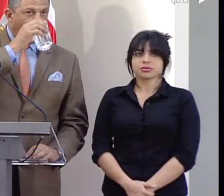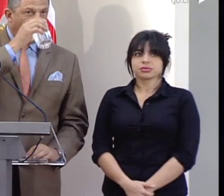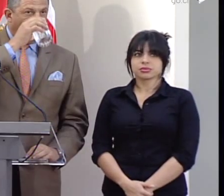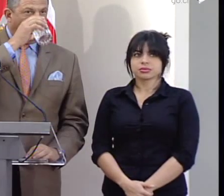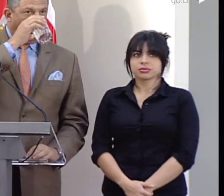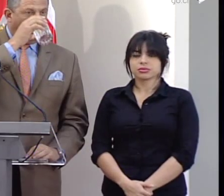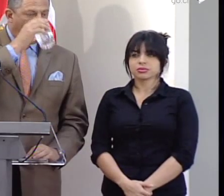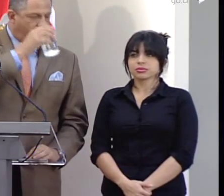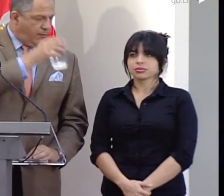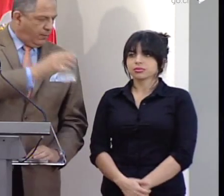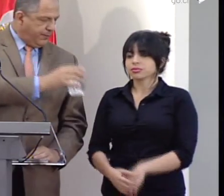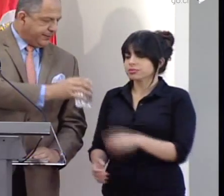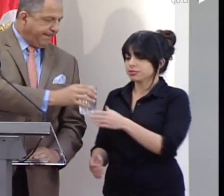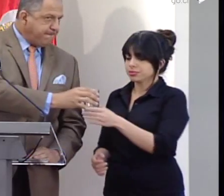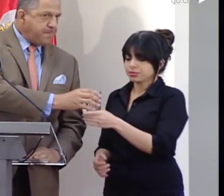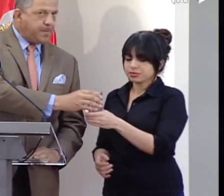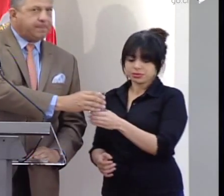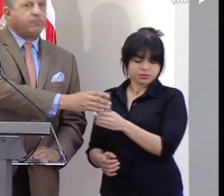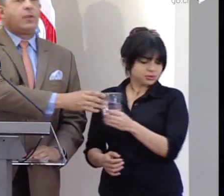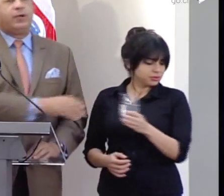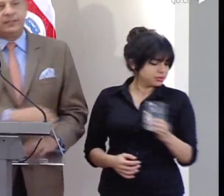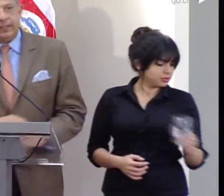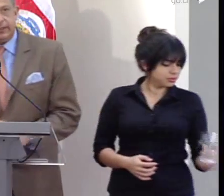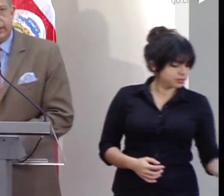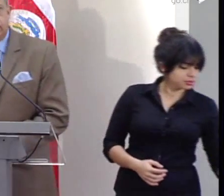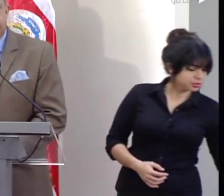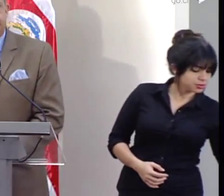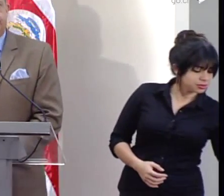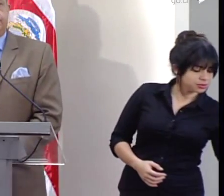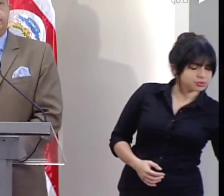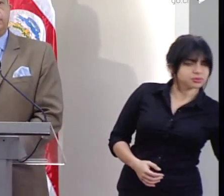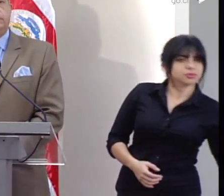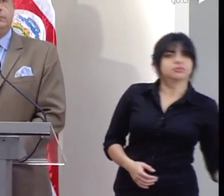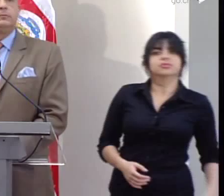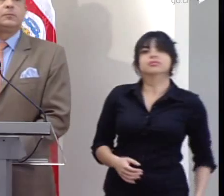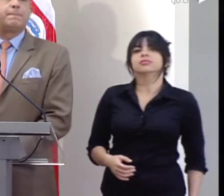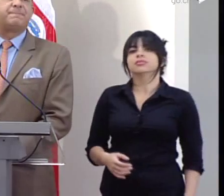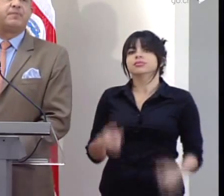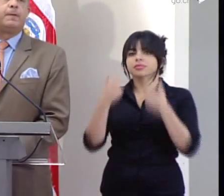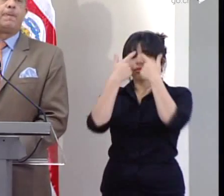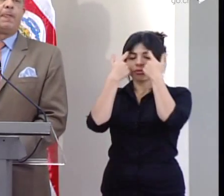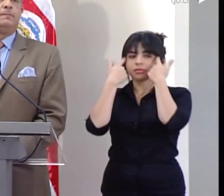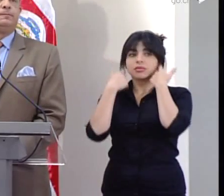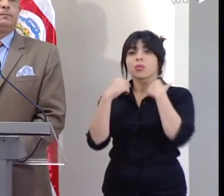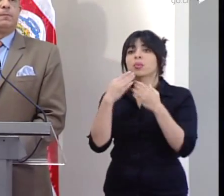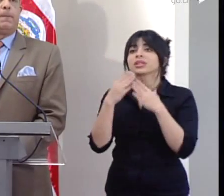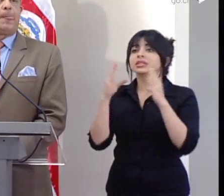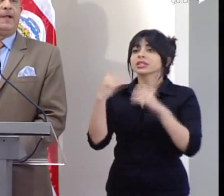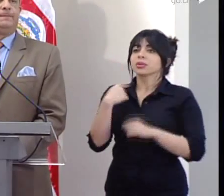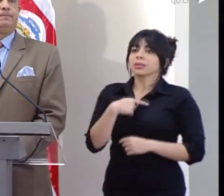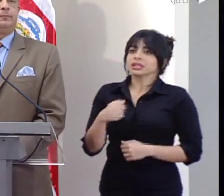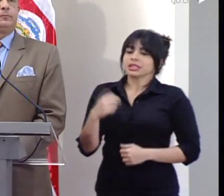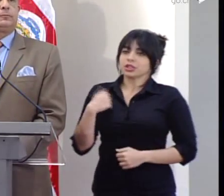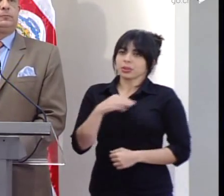Buenas tardes, señor presidente, señores ministros. Buenas tardes, Carlos. ¿Por dónde empezar?